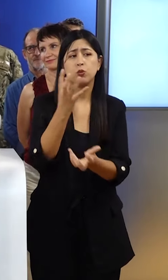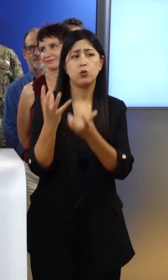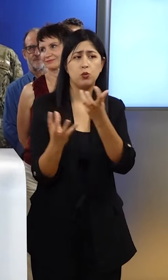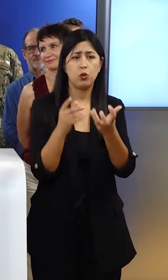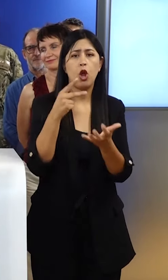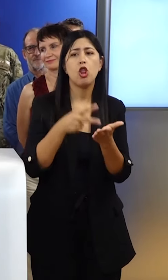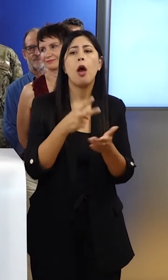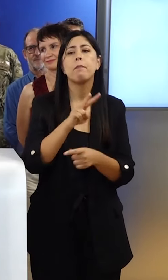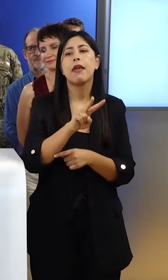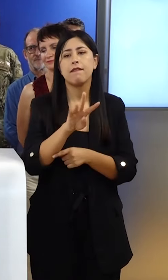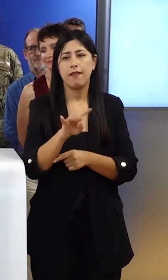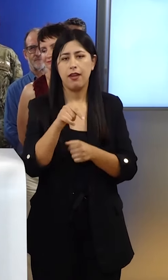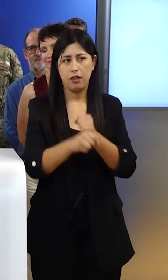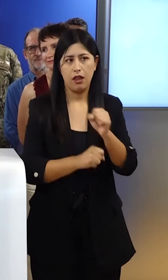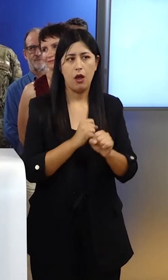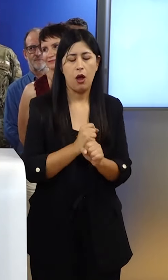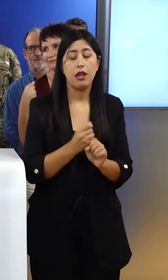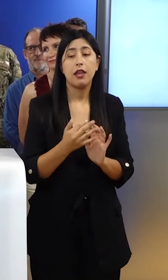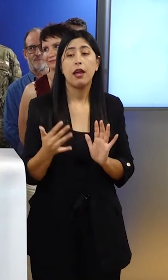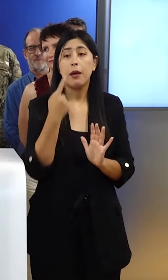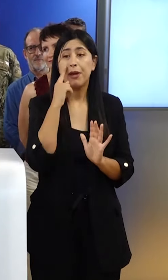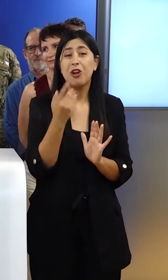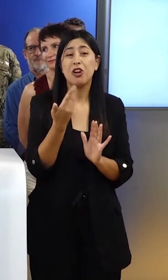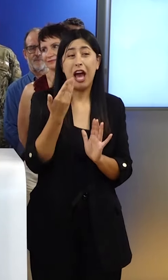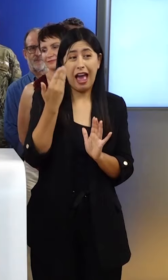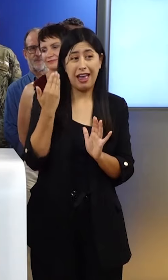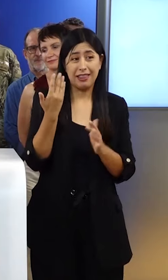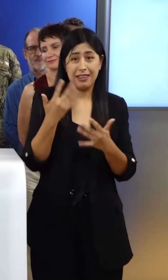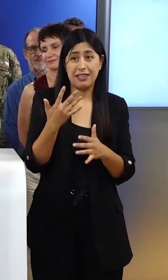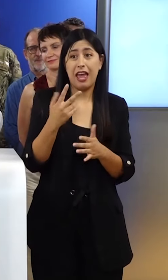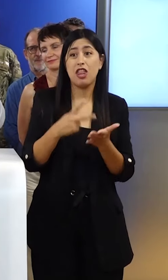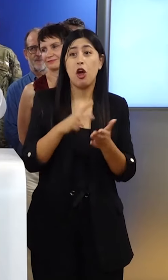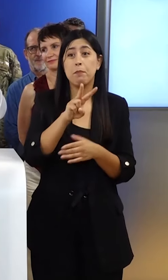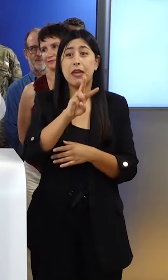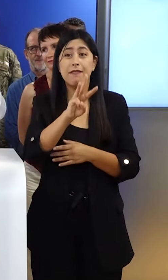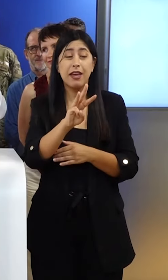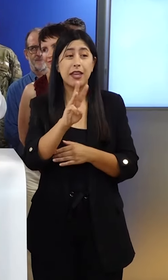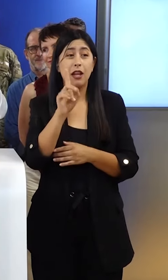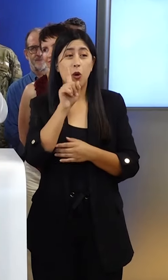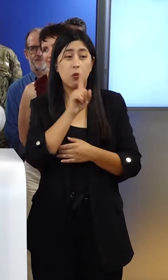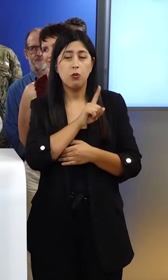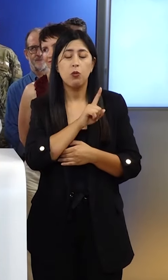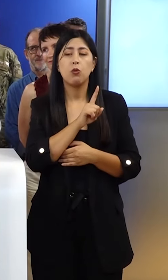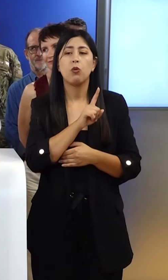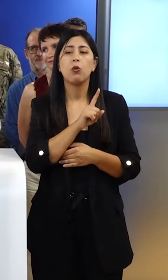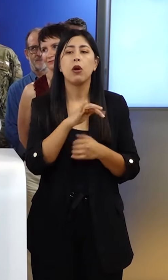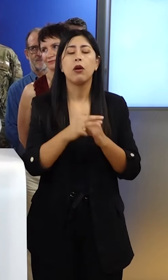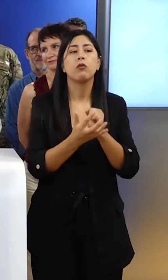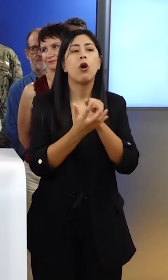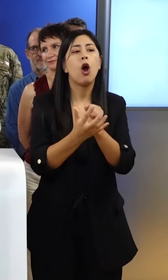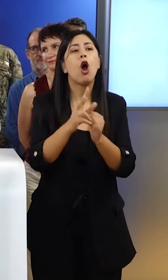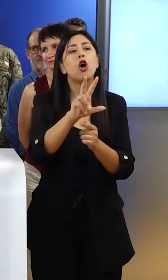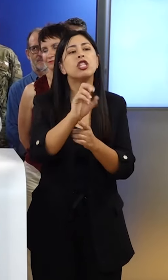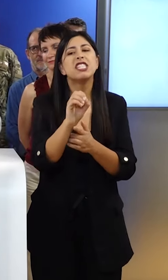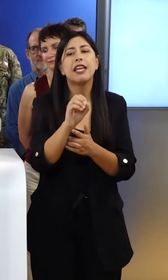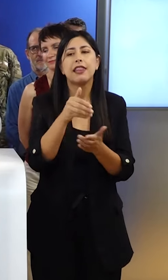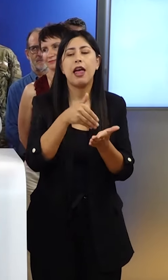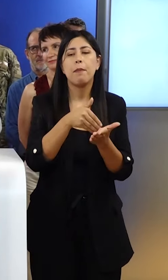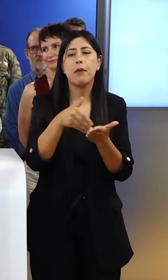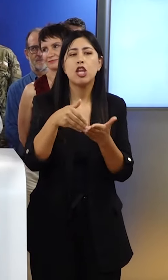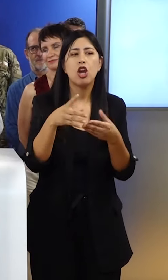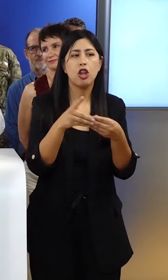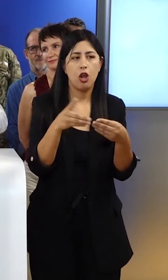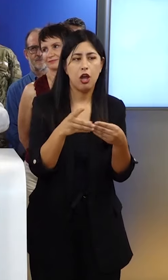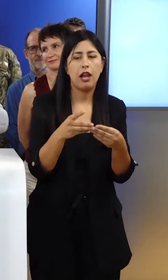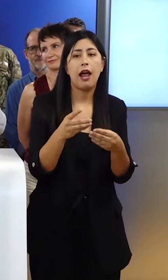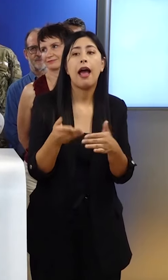adicionalmente a fines del año pasado se le entregaron otro se entregaron 8 millones dó para